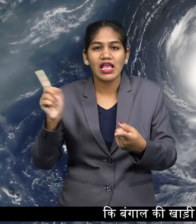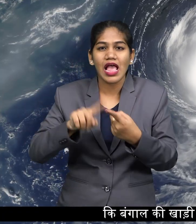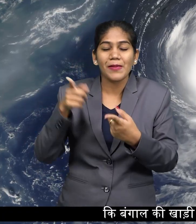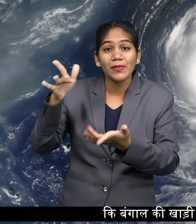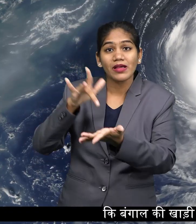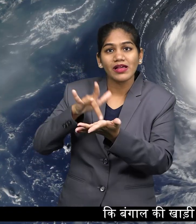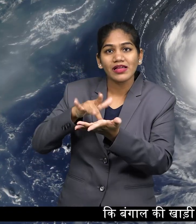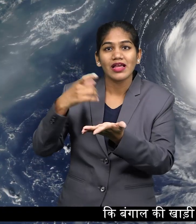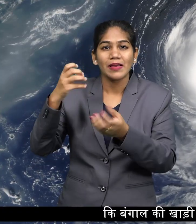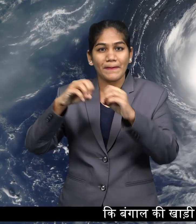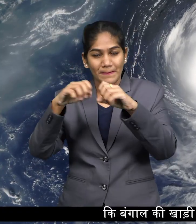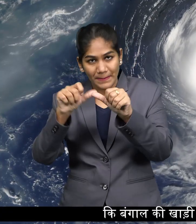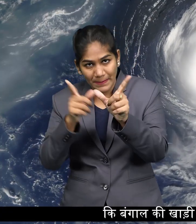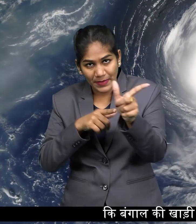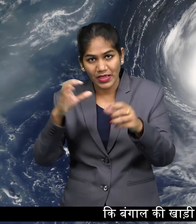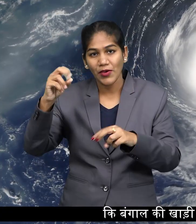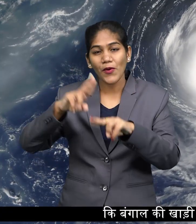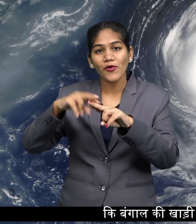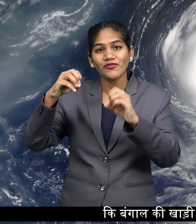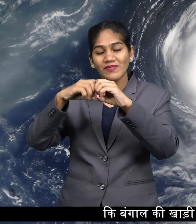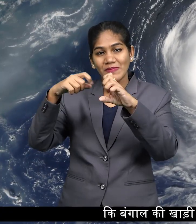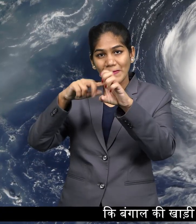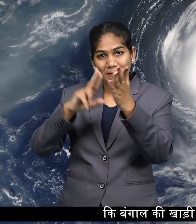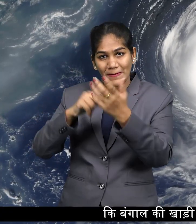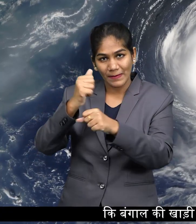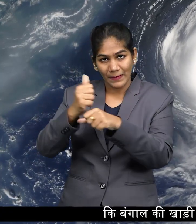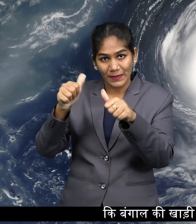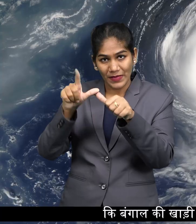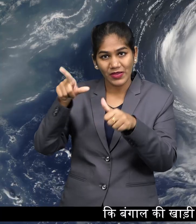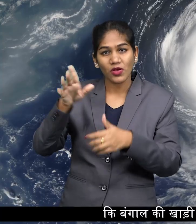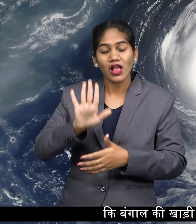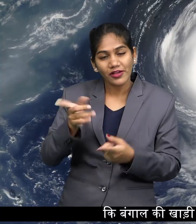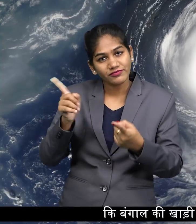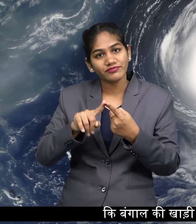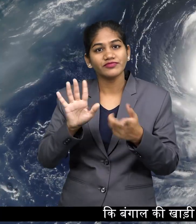दबाव के कारण कुछ क्षेत्रों में बारिश हुई है।